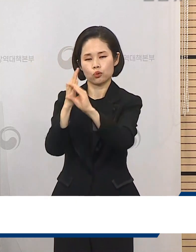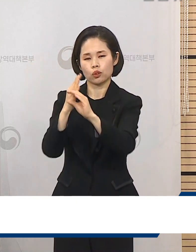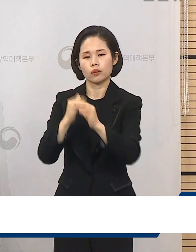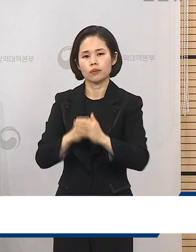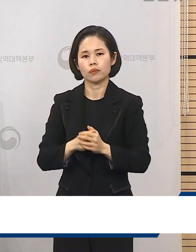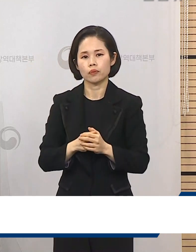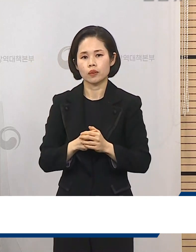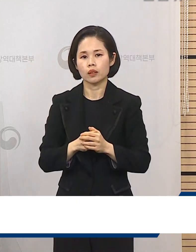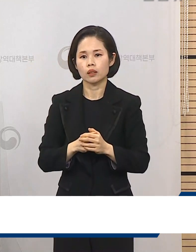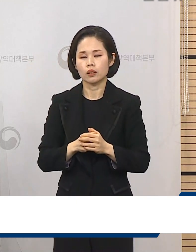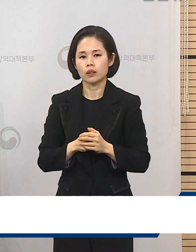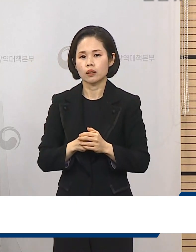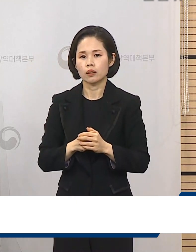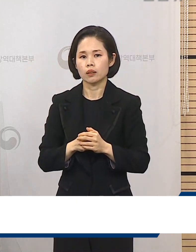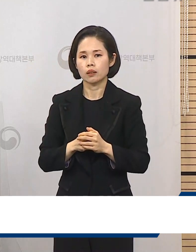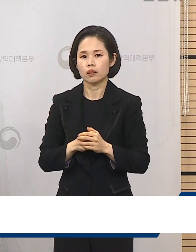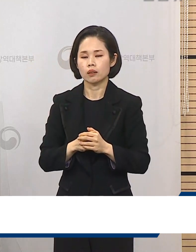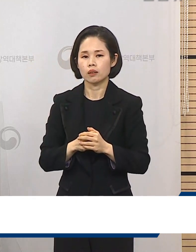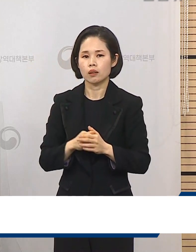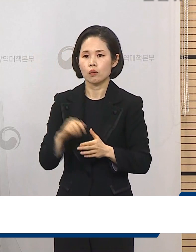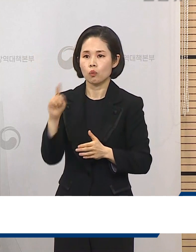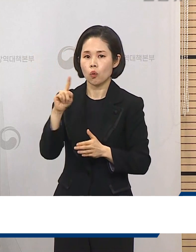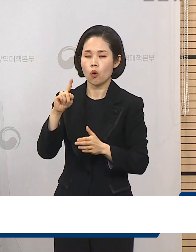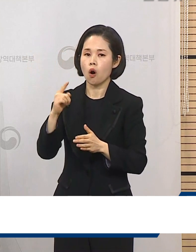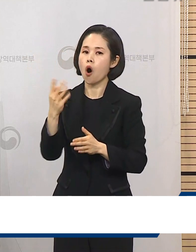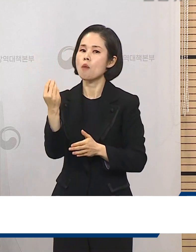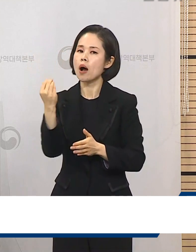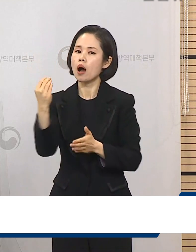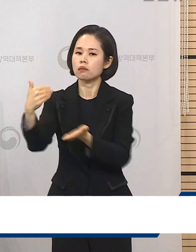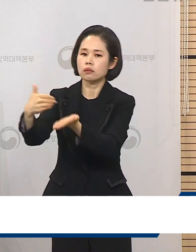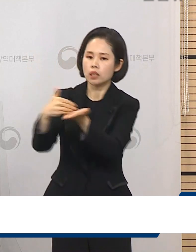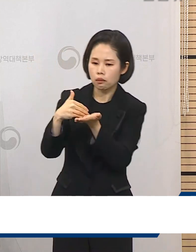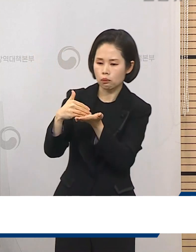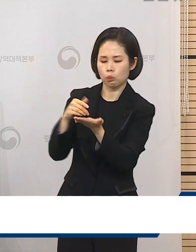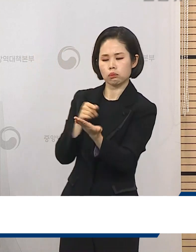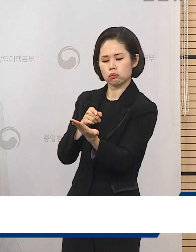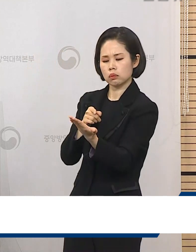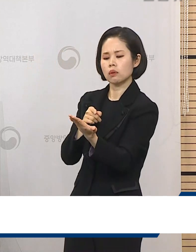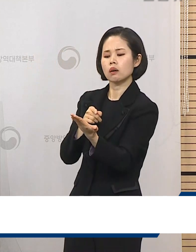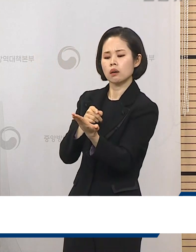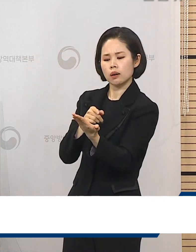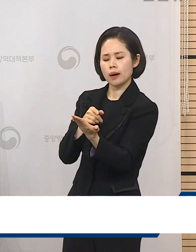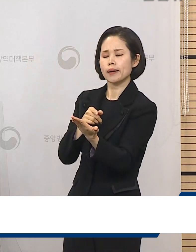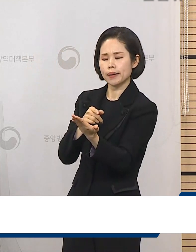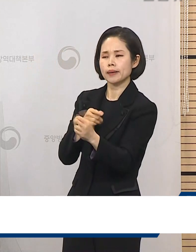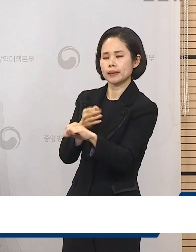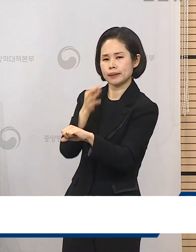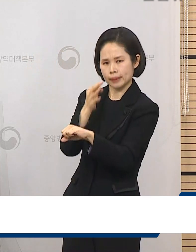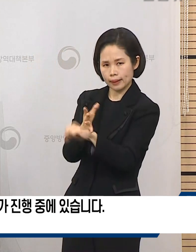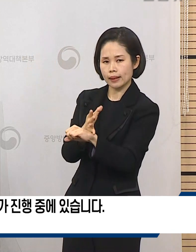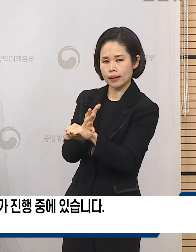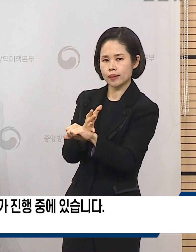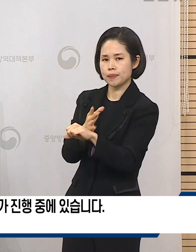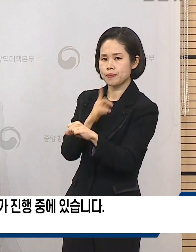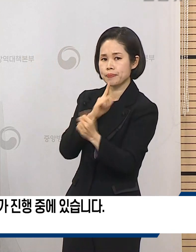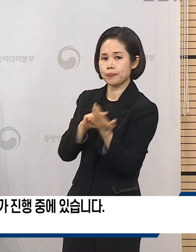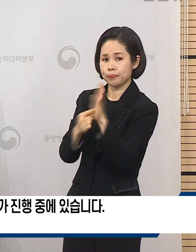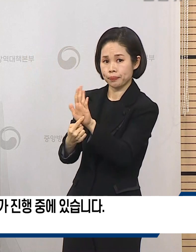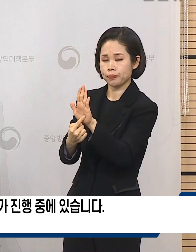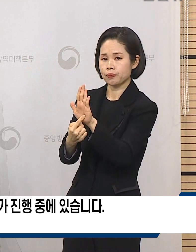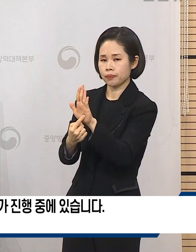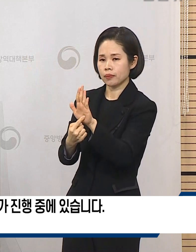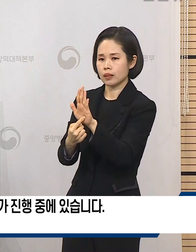백신 제품에 대한 제안을 받았고 저희도 이제 그걸 구매하는 그런 의사를 업혀 명하고 구체적인